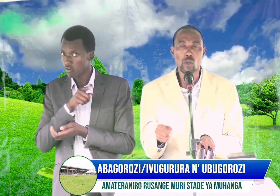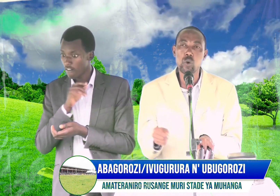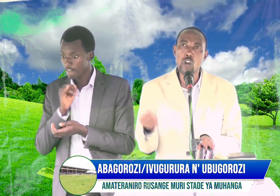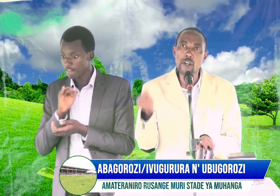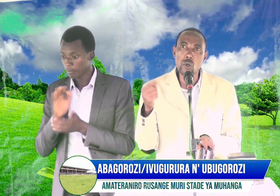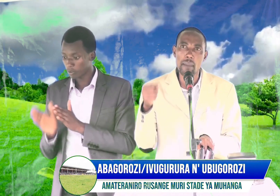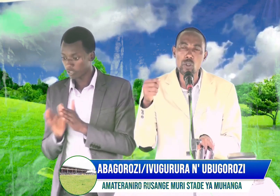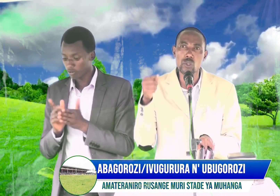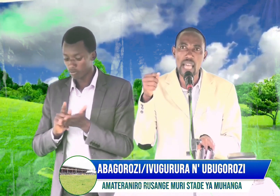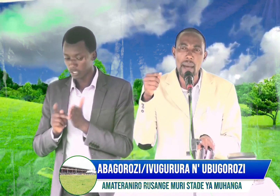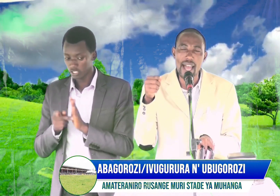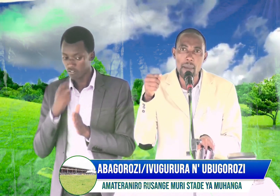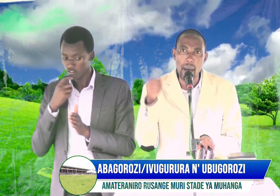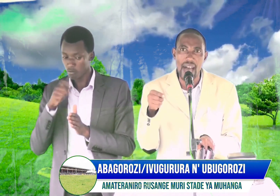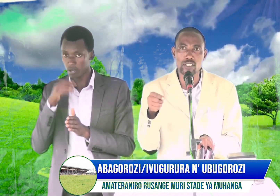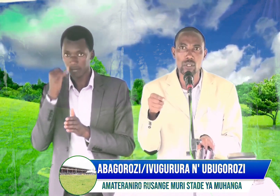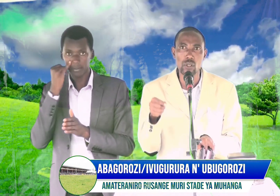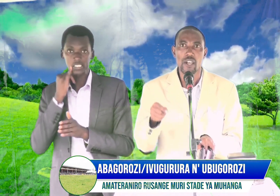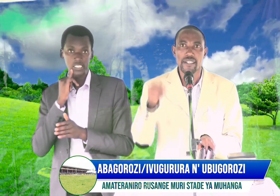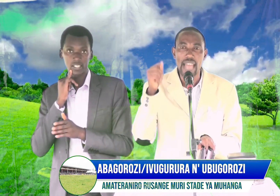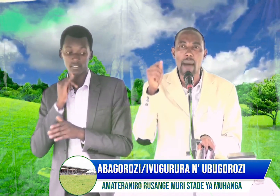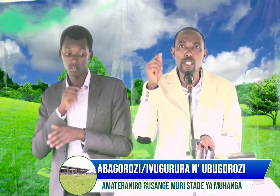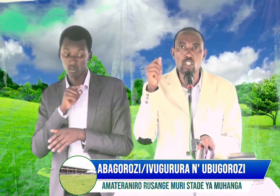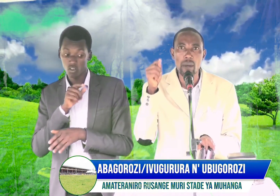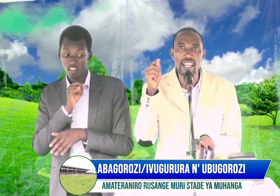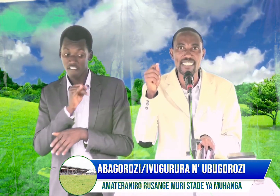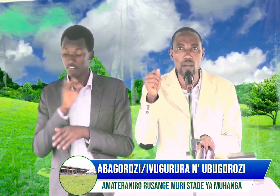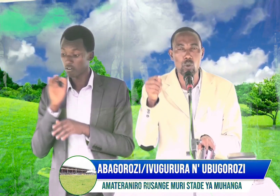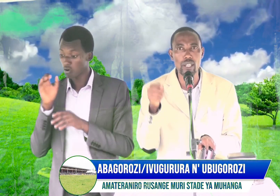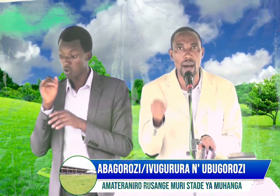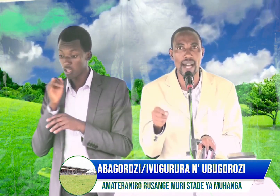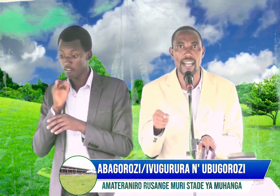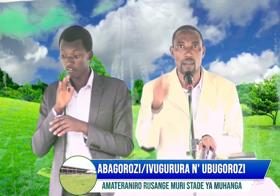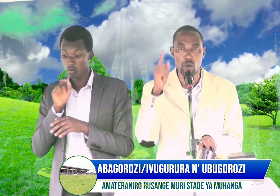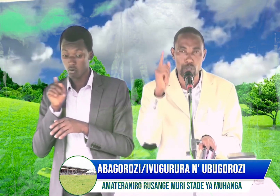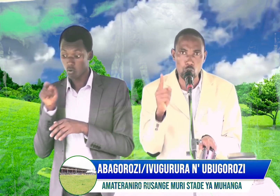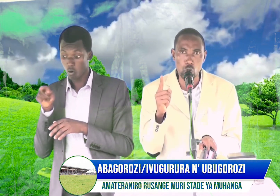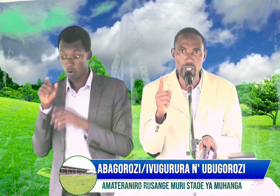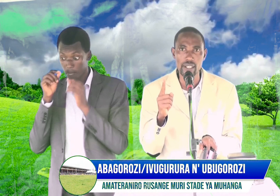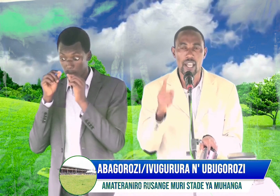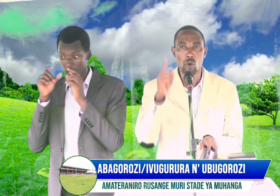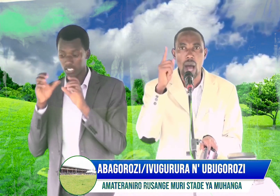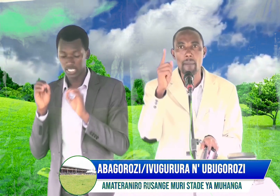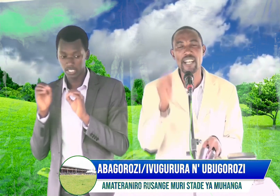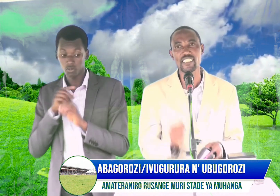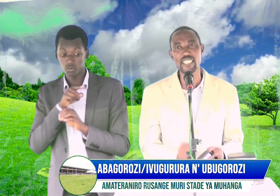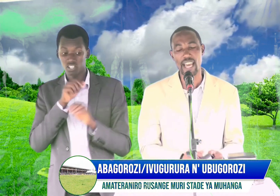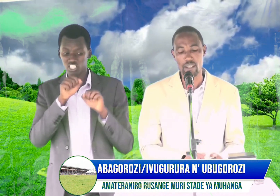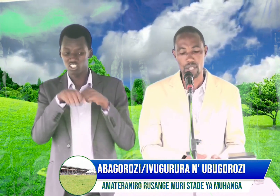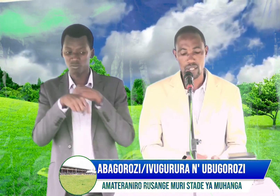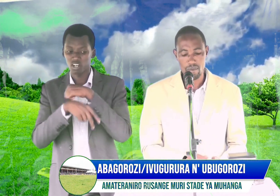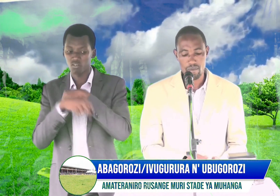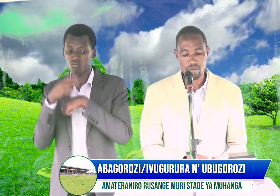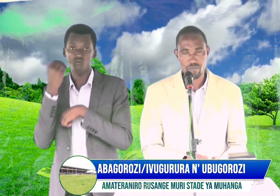cyane kuko nuramuka utabaye maso nabishobora zakurimanganya mu by'ukuri